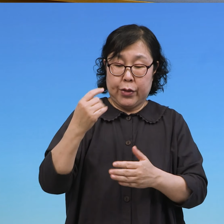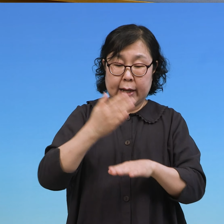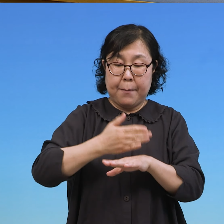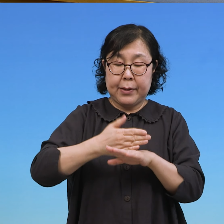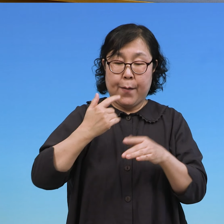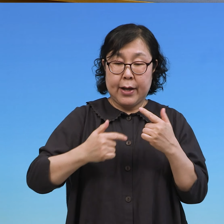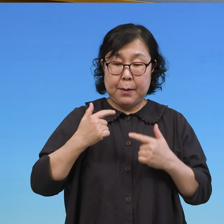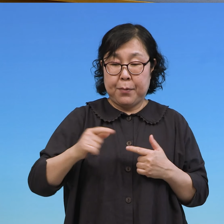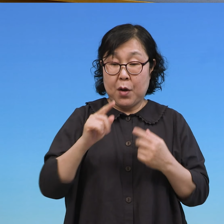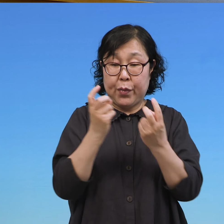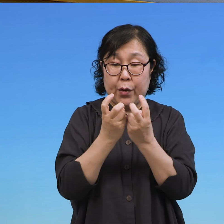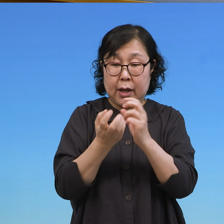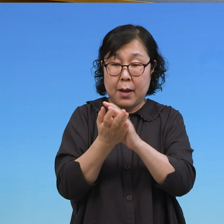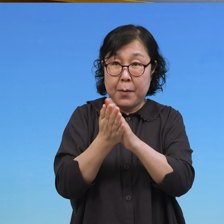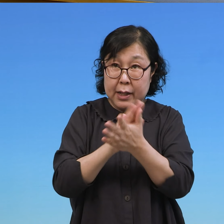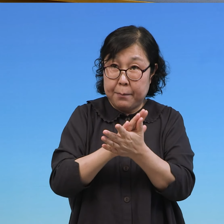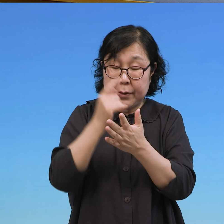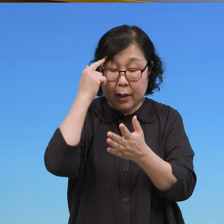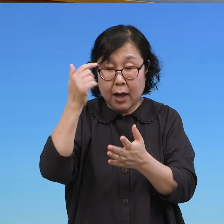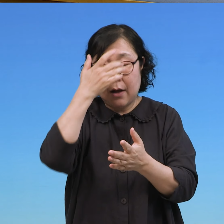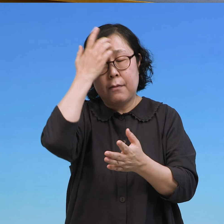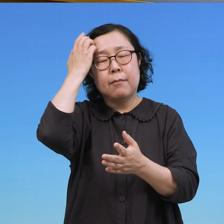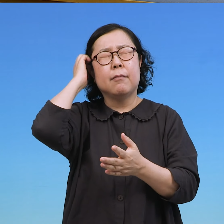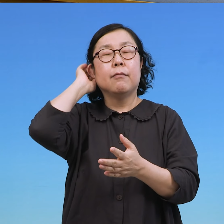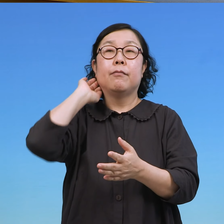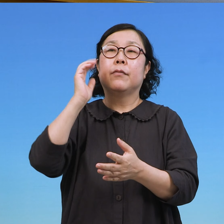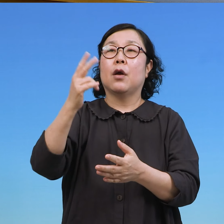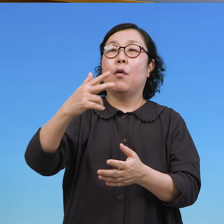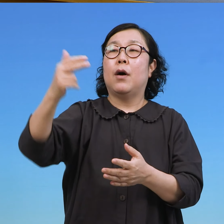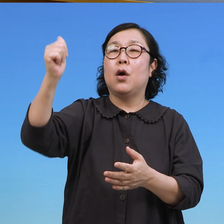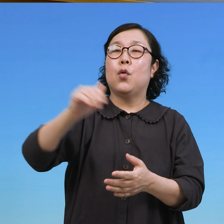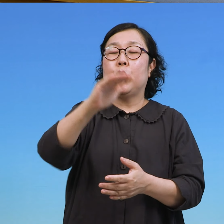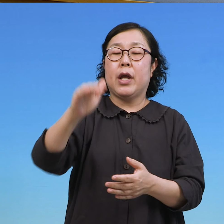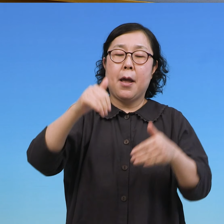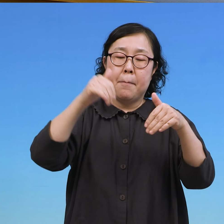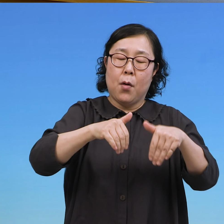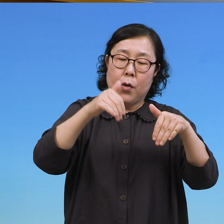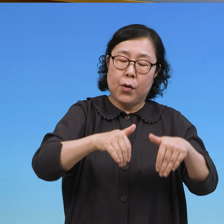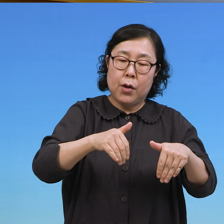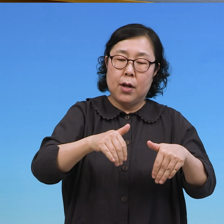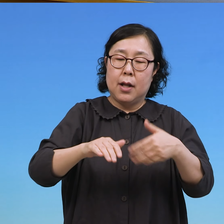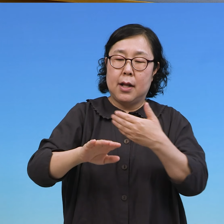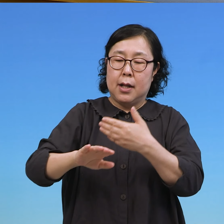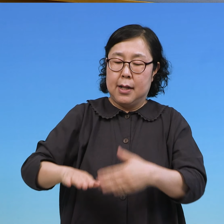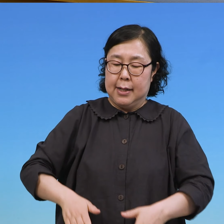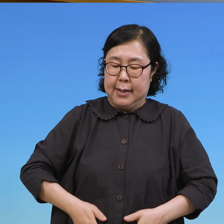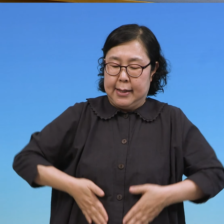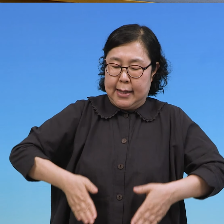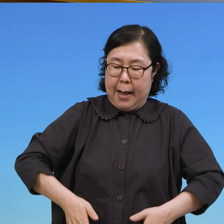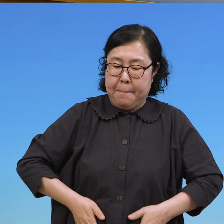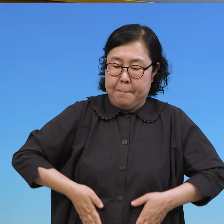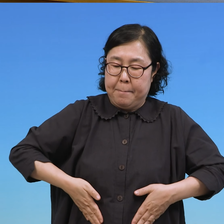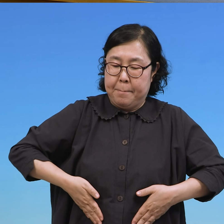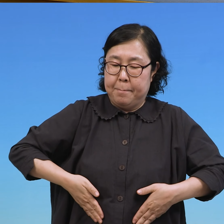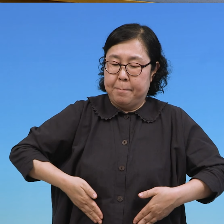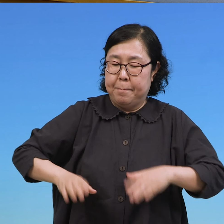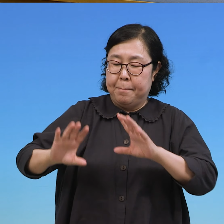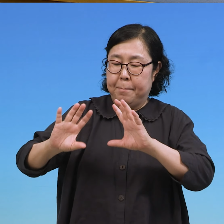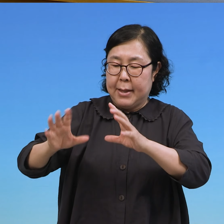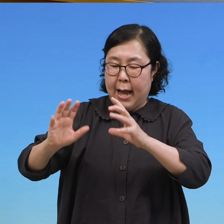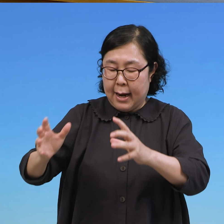흘러가는지 보세요. 후반부 4절을 한번 보십시오. 여호와여, 우리의 포로를 남방 시내들